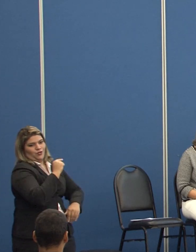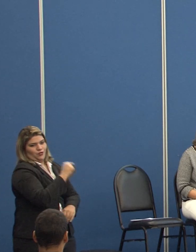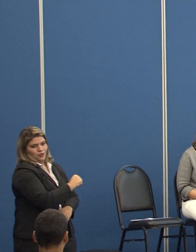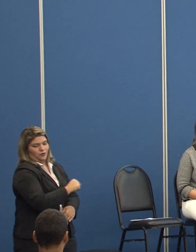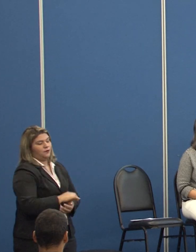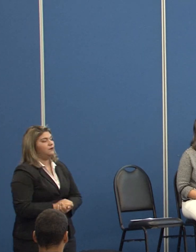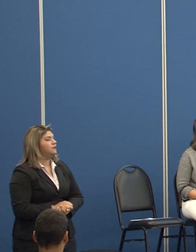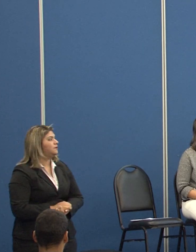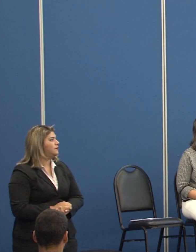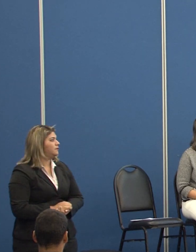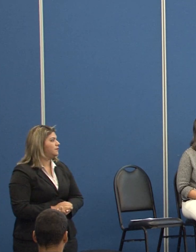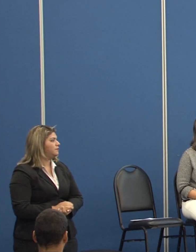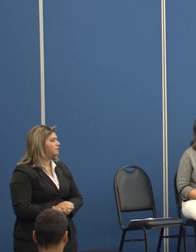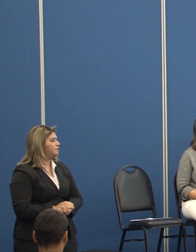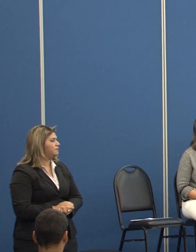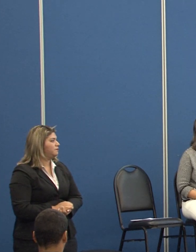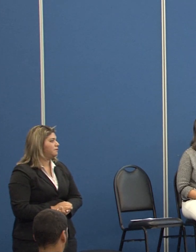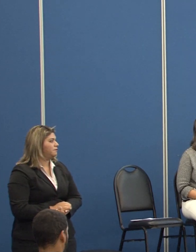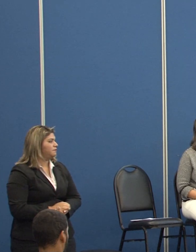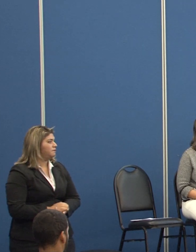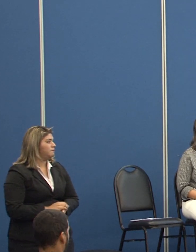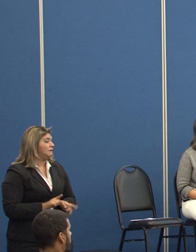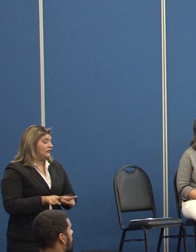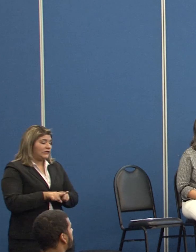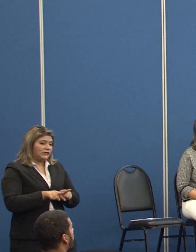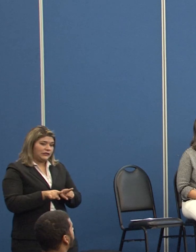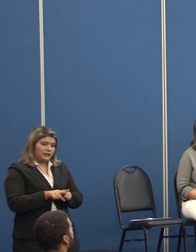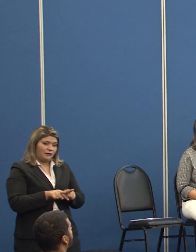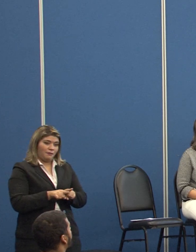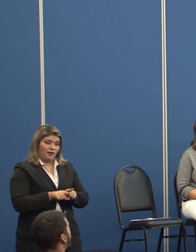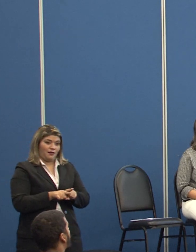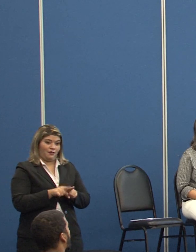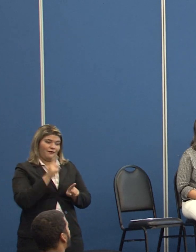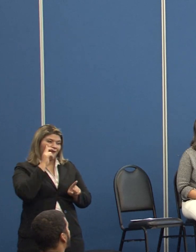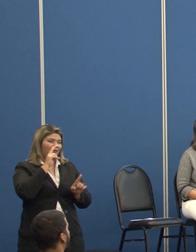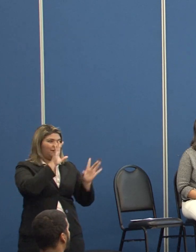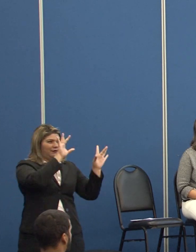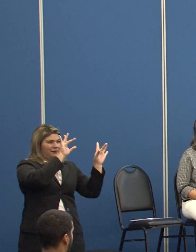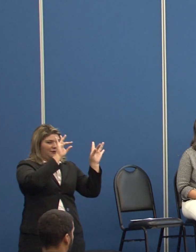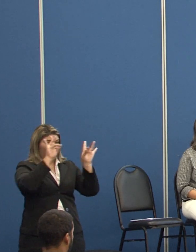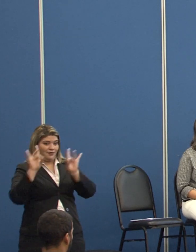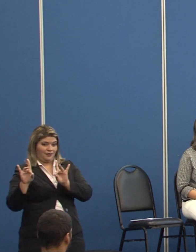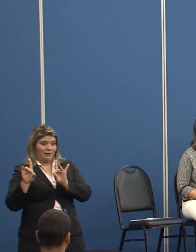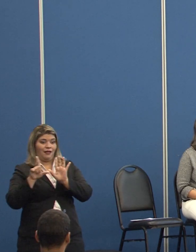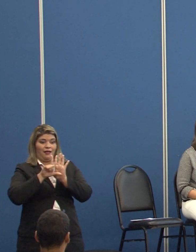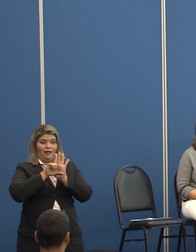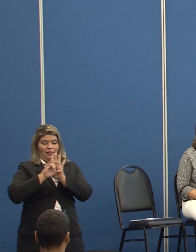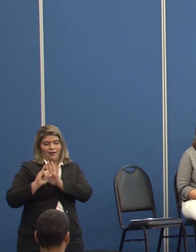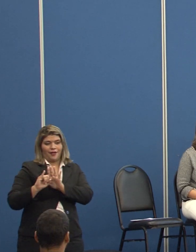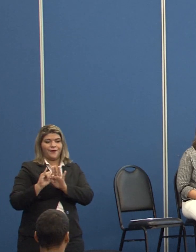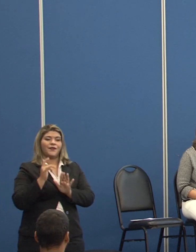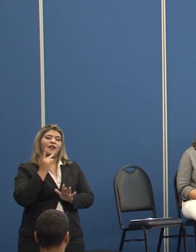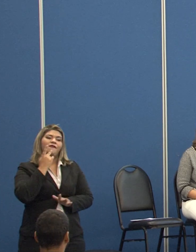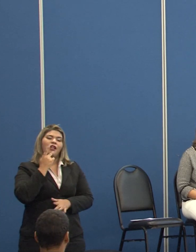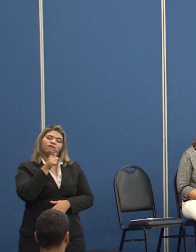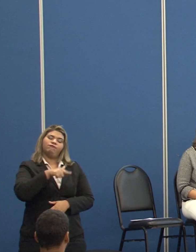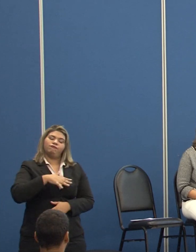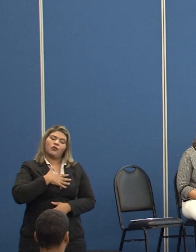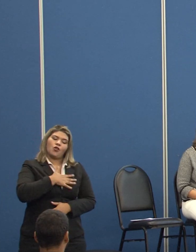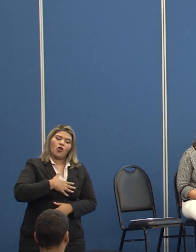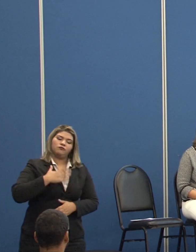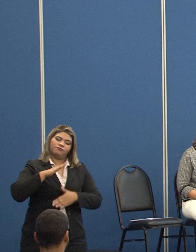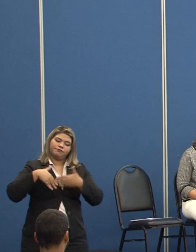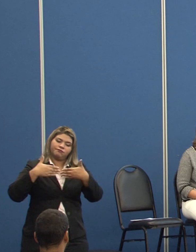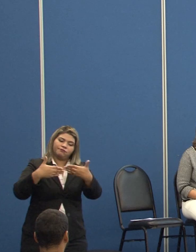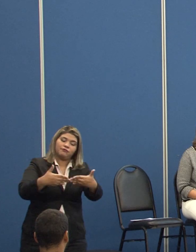Ok? E proporcionando, como um trecho da própria lei, o gozo, a fruição e o exercício de